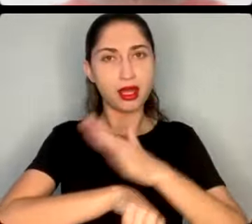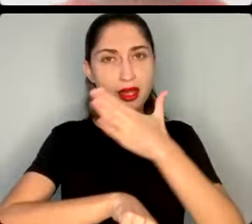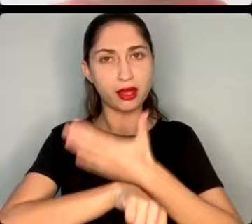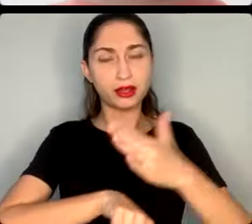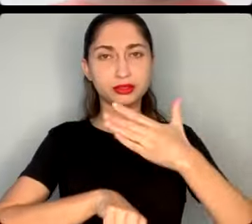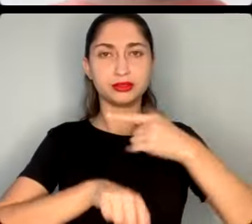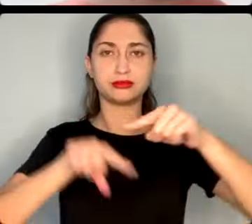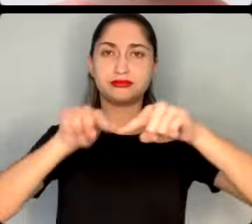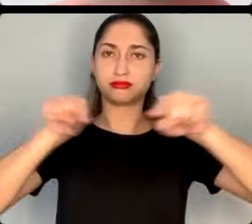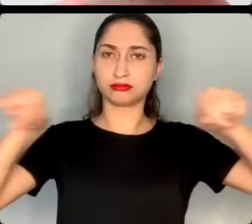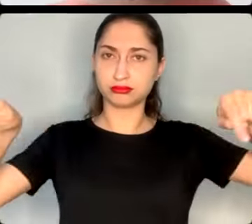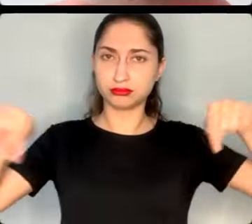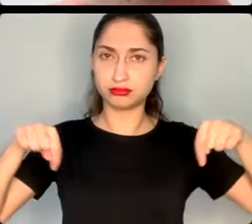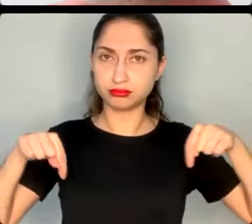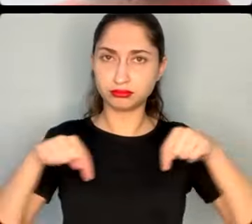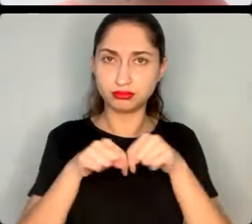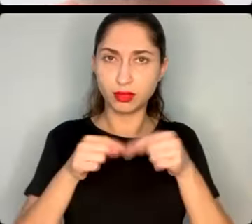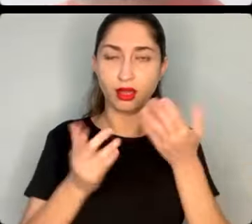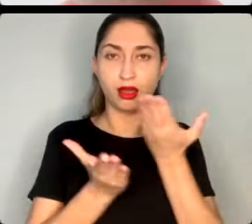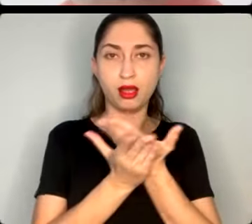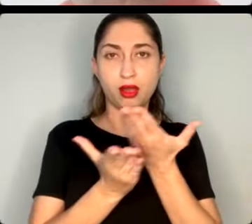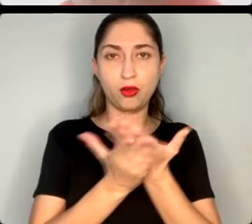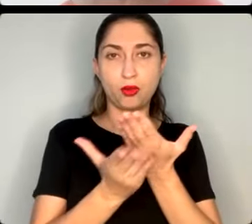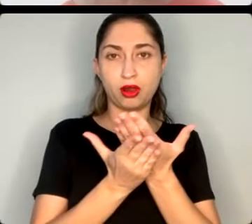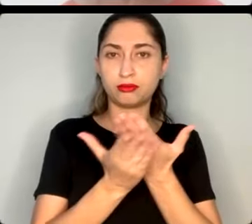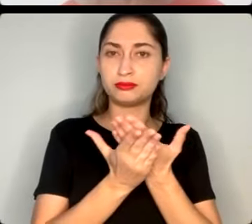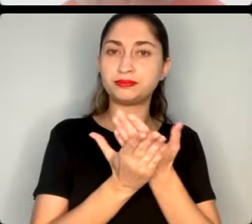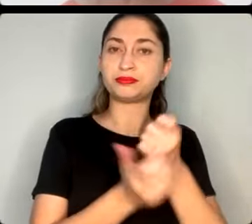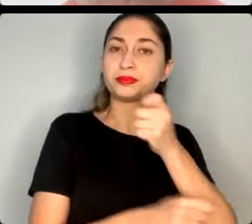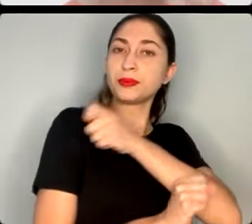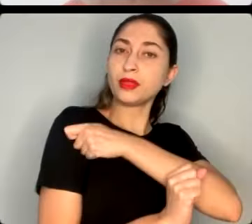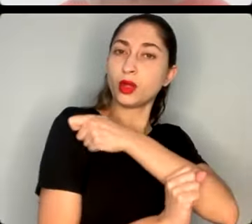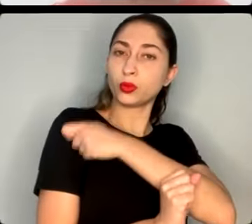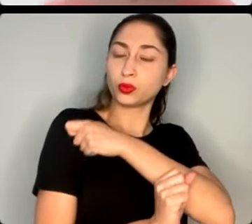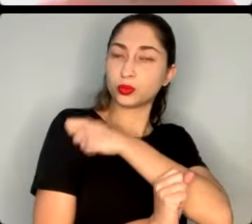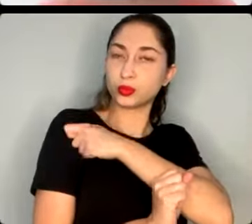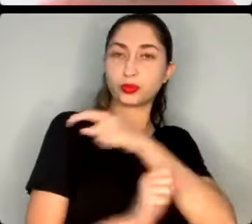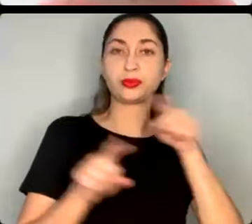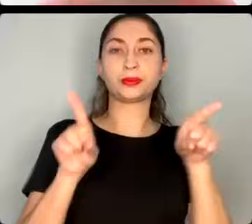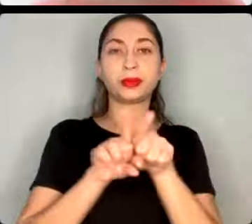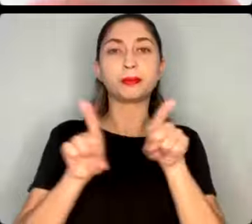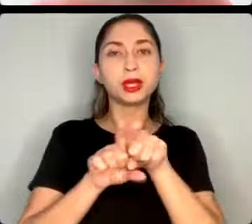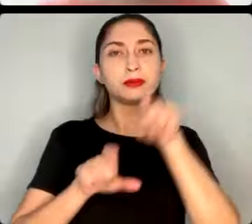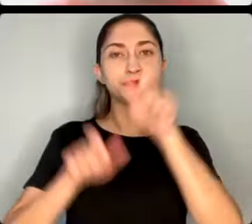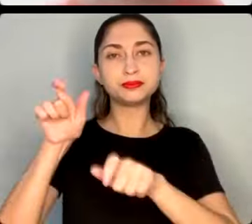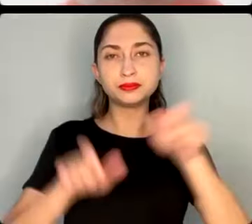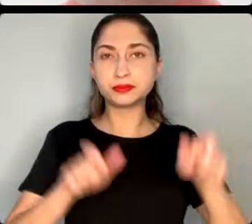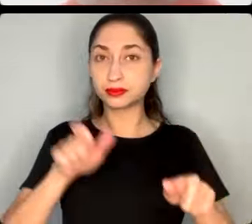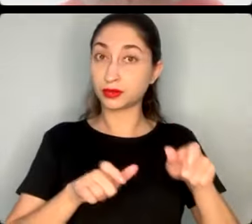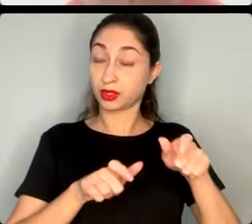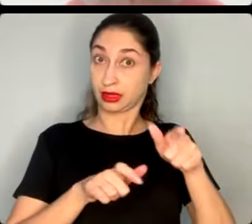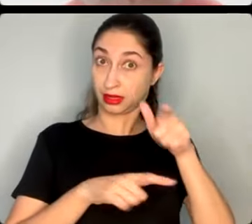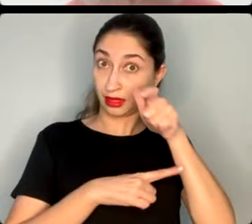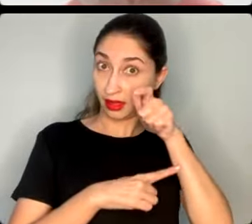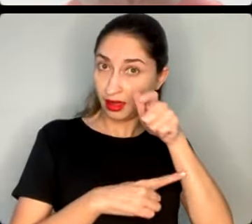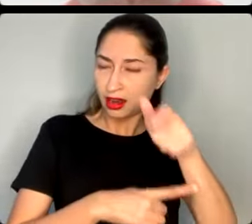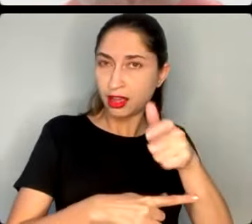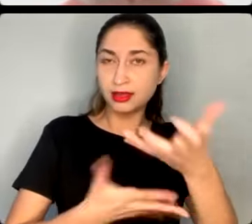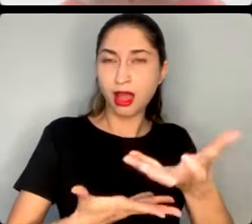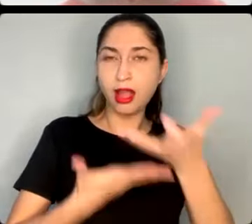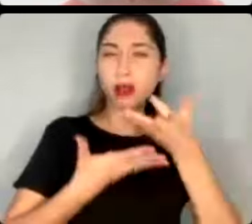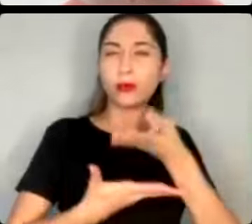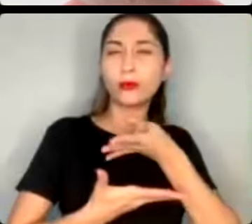aula, com alunos e pessoas interessadas em conhecerem melhor o